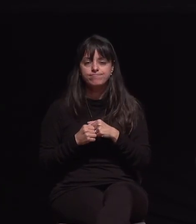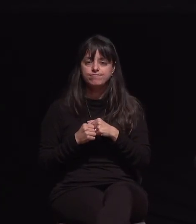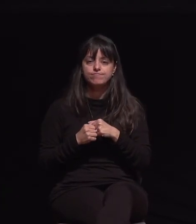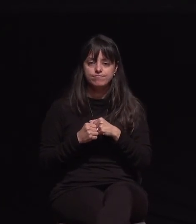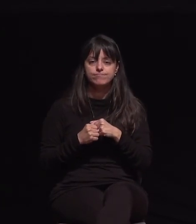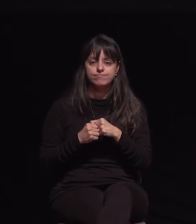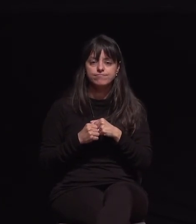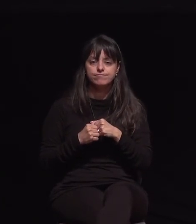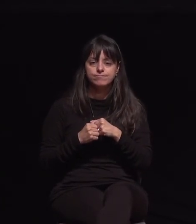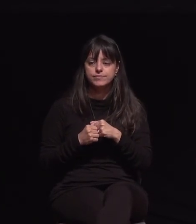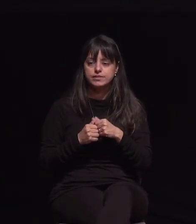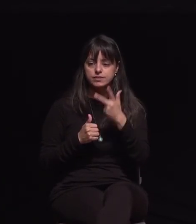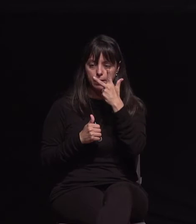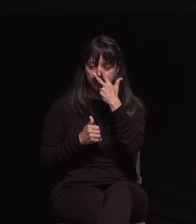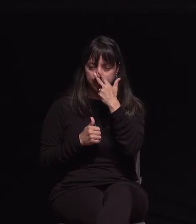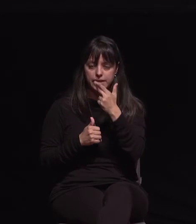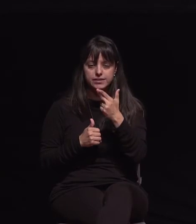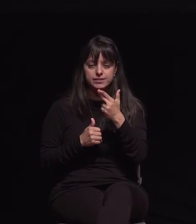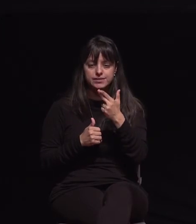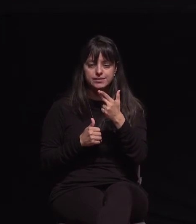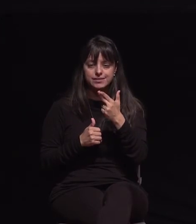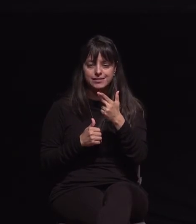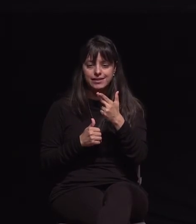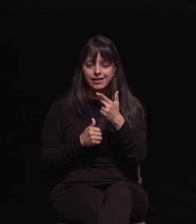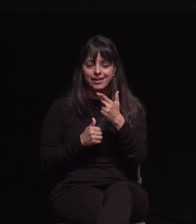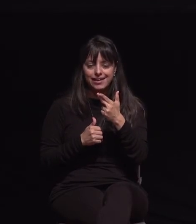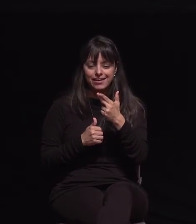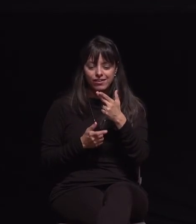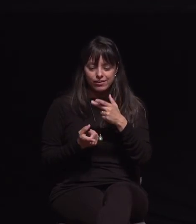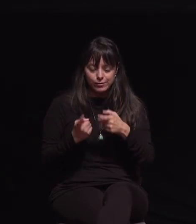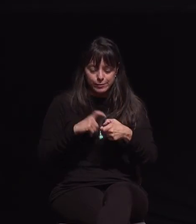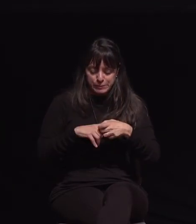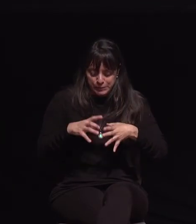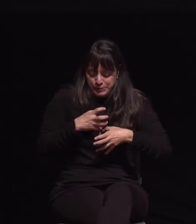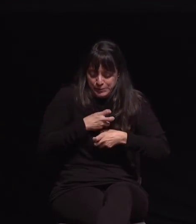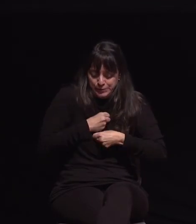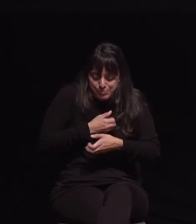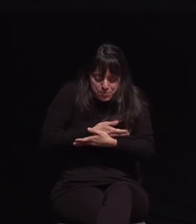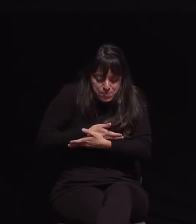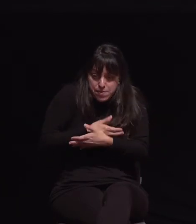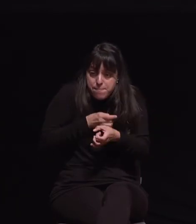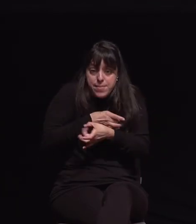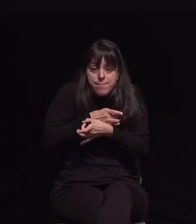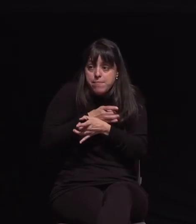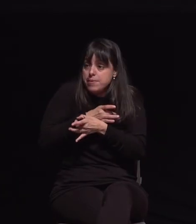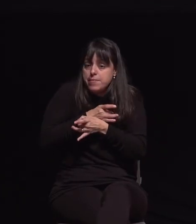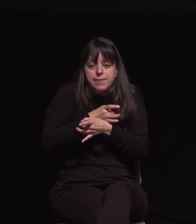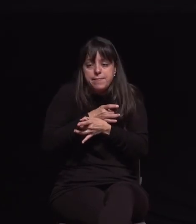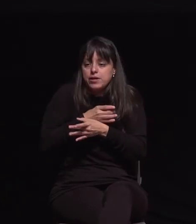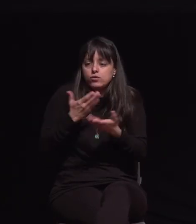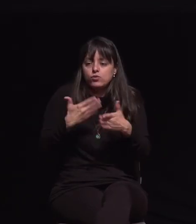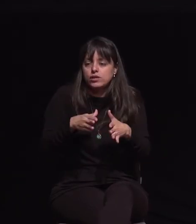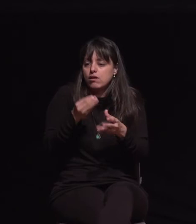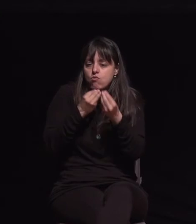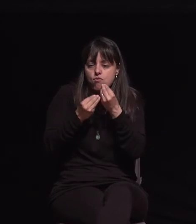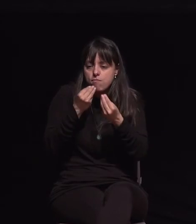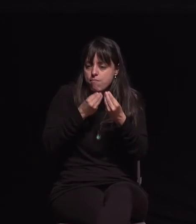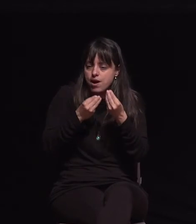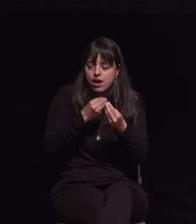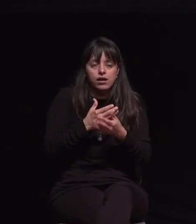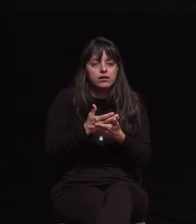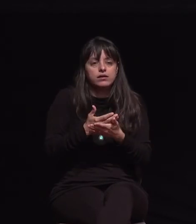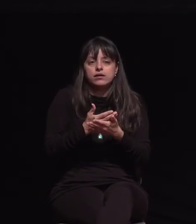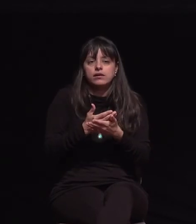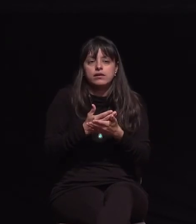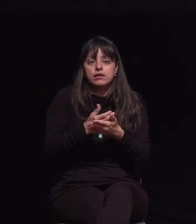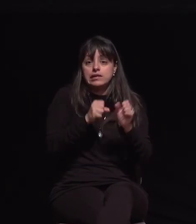ele voltou para trás mesmo, ele ficou como se fosse um bebê. Ele tinha medo de tudo, ele não queria comer, ele não